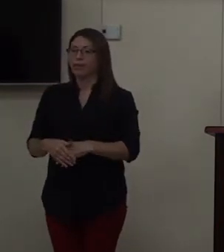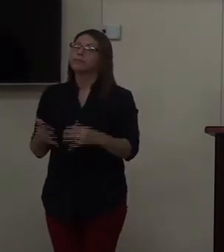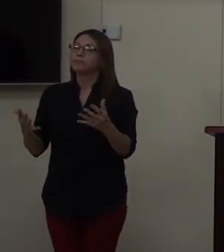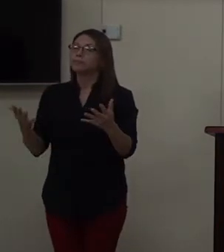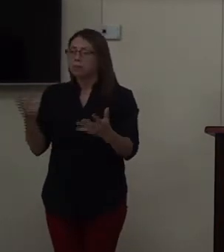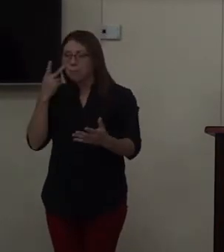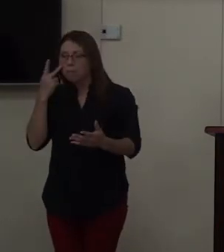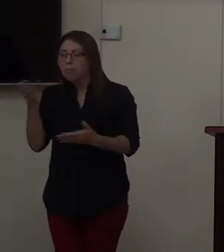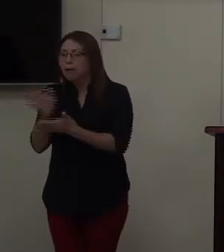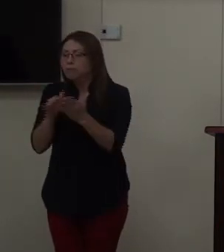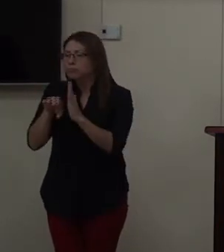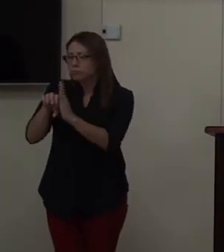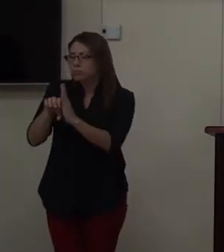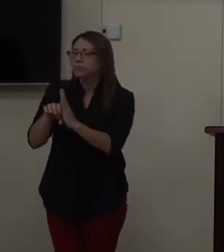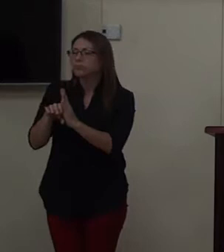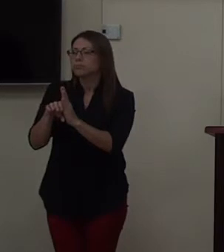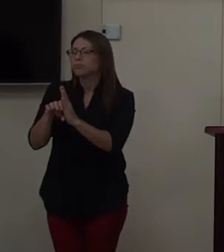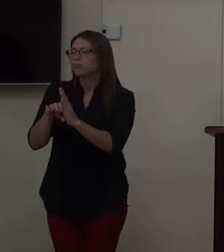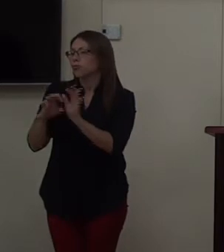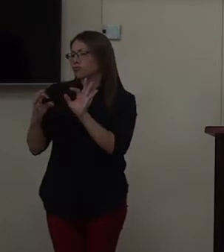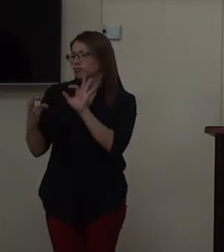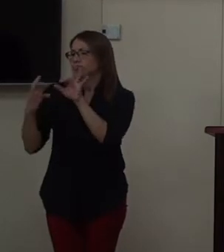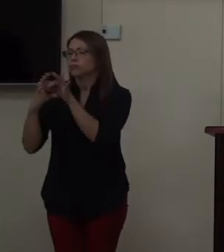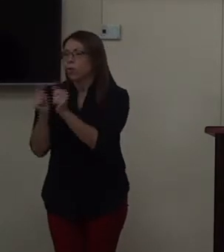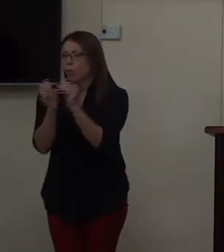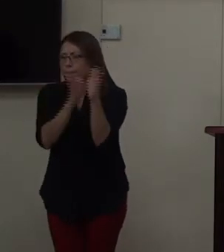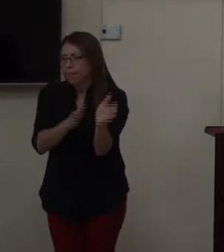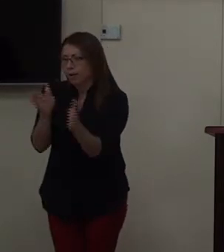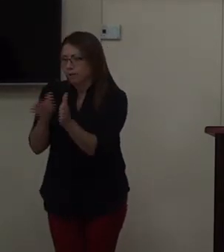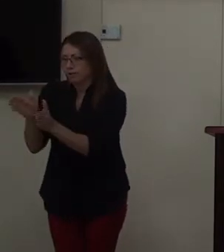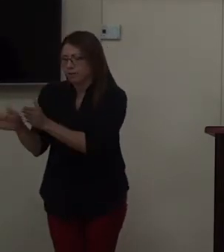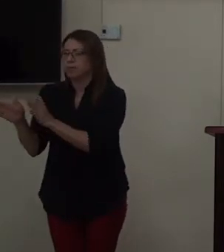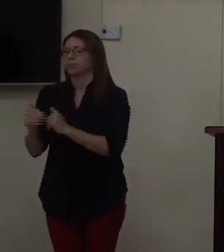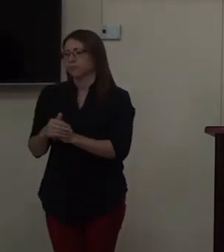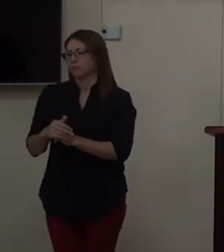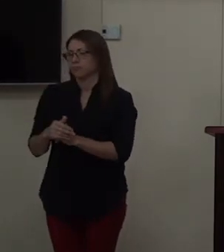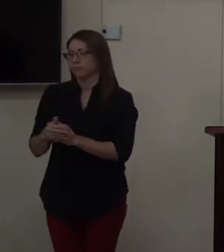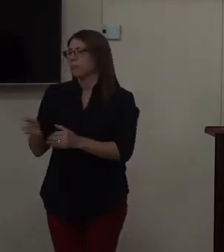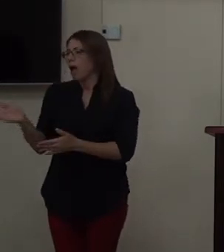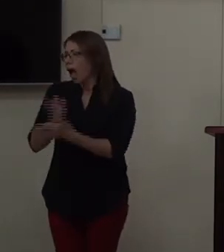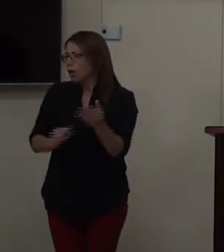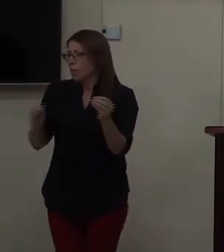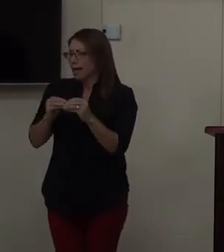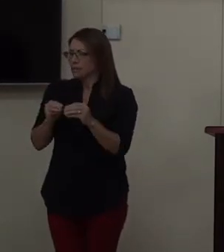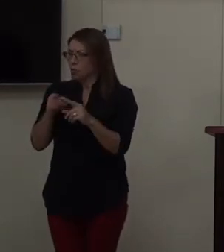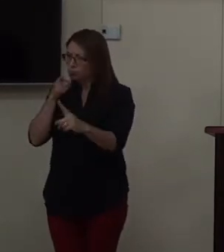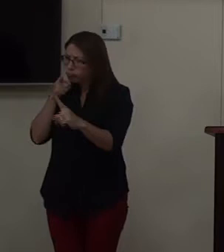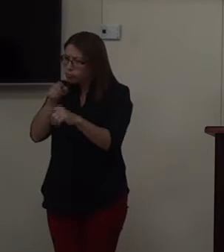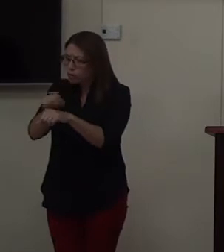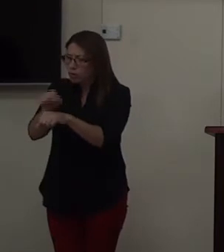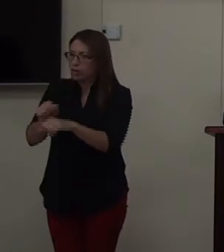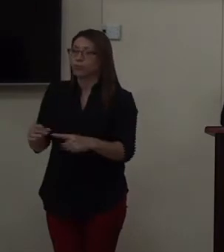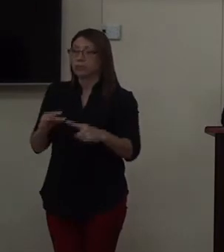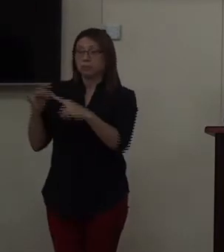quiero que veamos algunos ejemplos relativos a la planificación propiamente, ¿verdad? Algo digamos, más concreto, y sobre todo